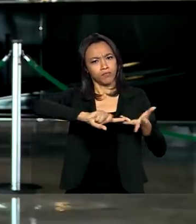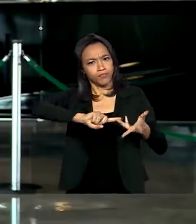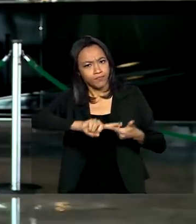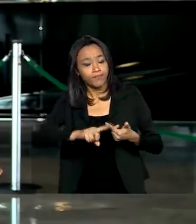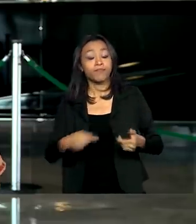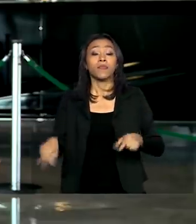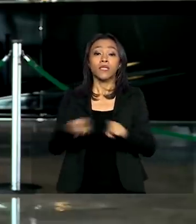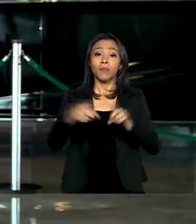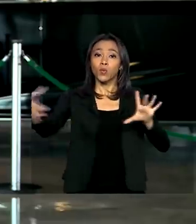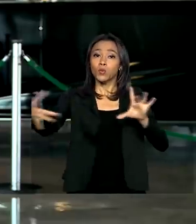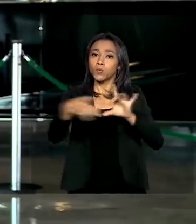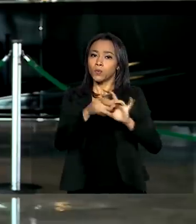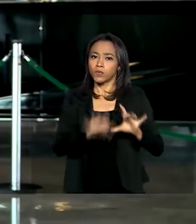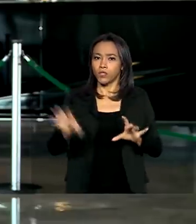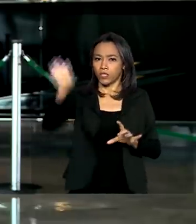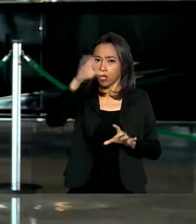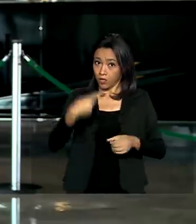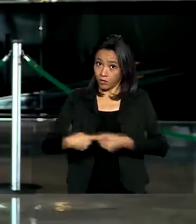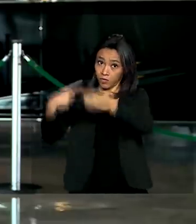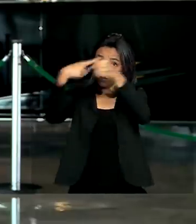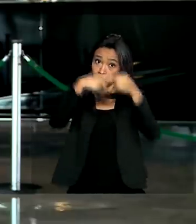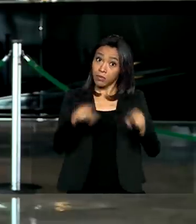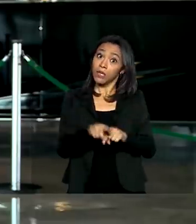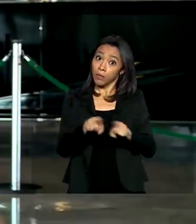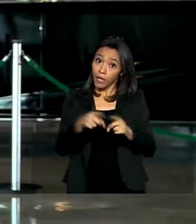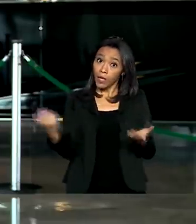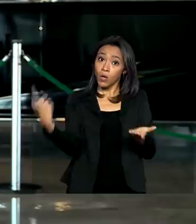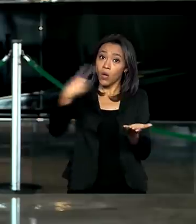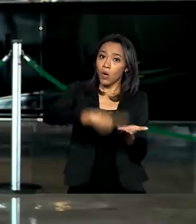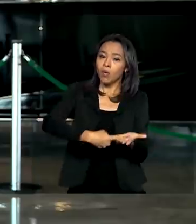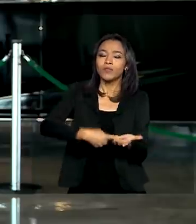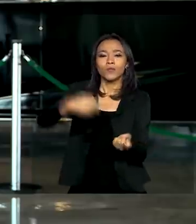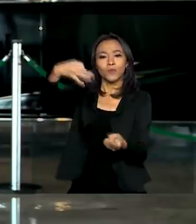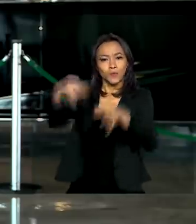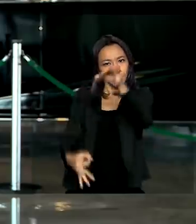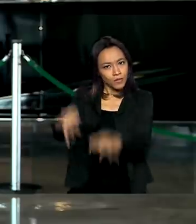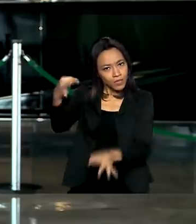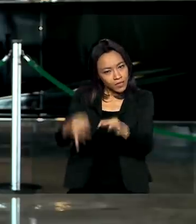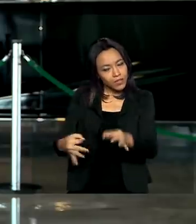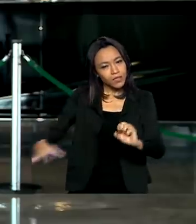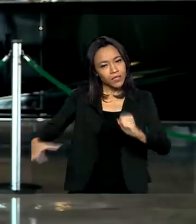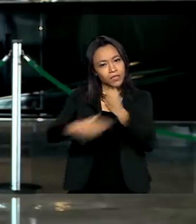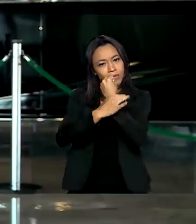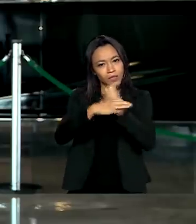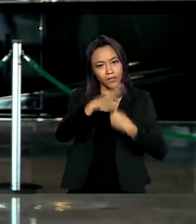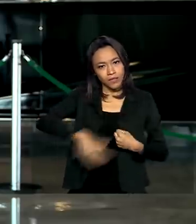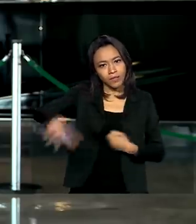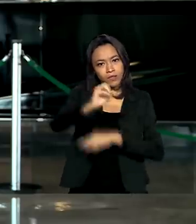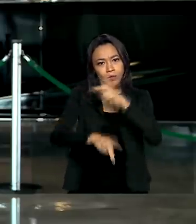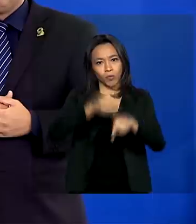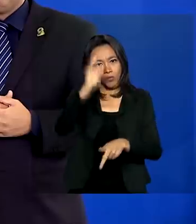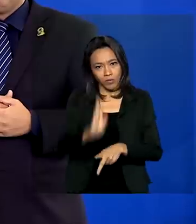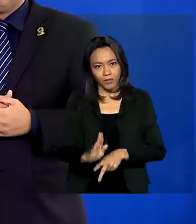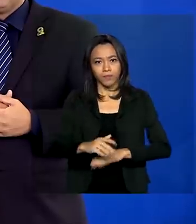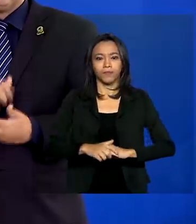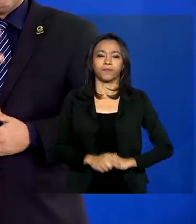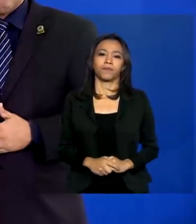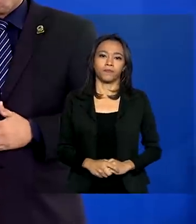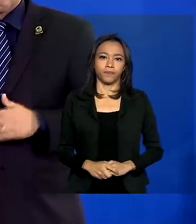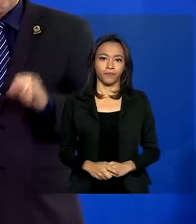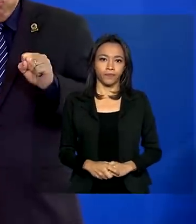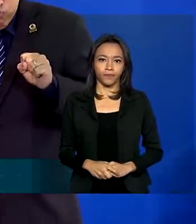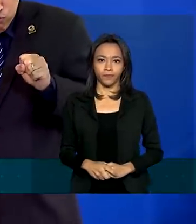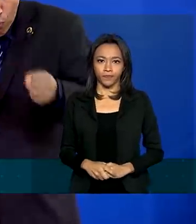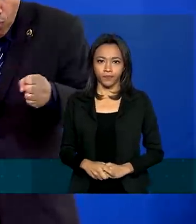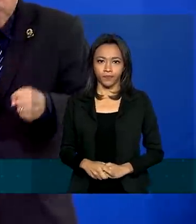integrada com estados e municípios e o compromisso com a justiça ea segurança dos brasileiros deparei com